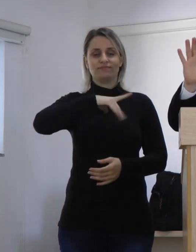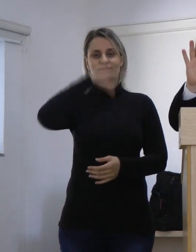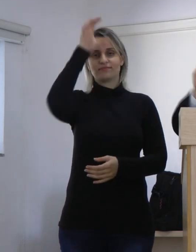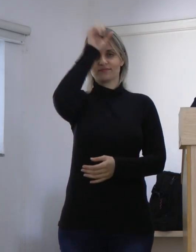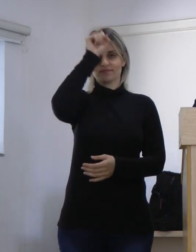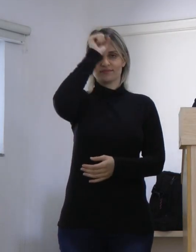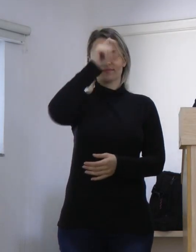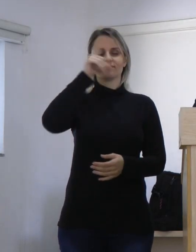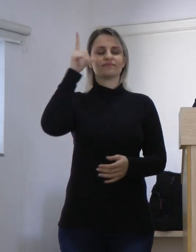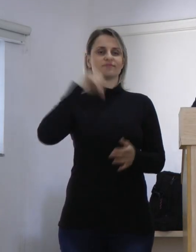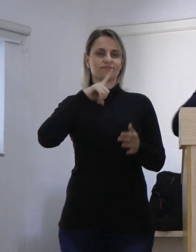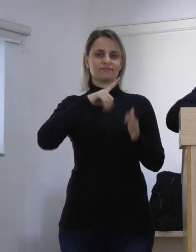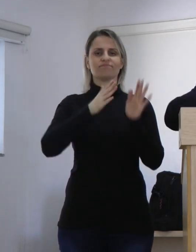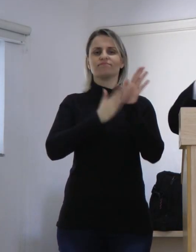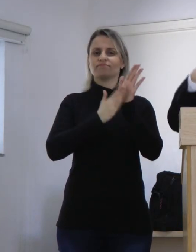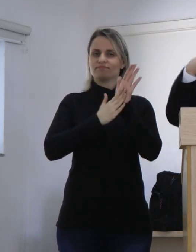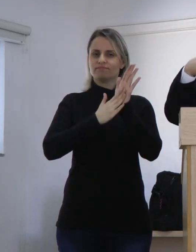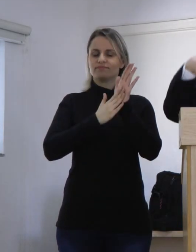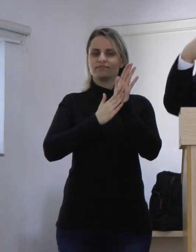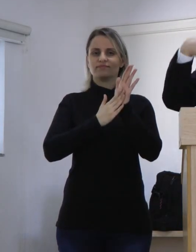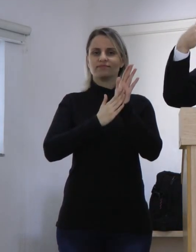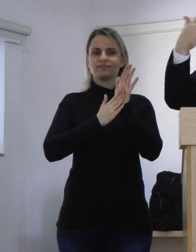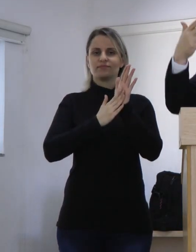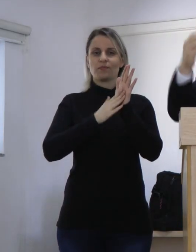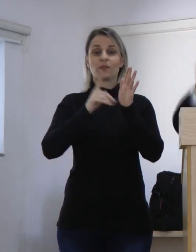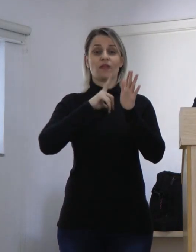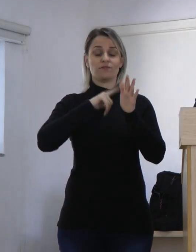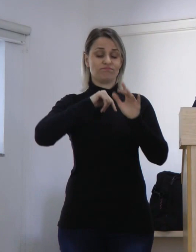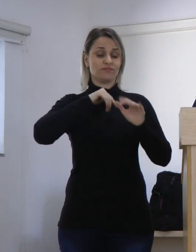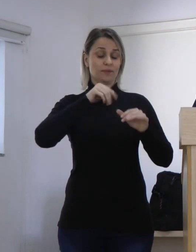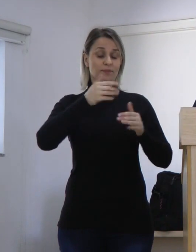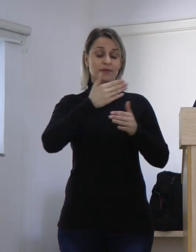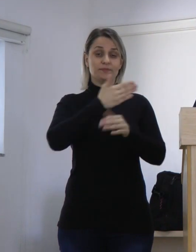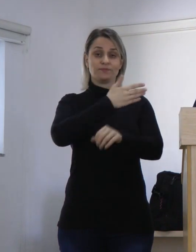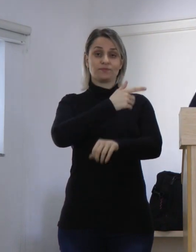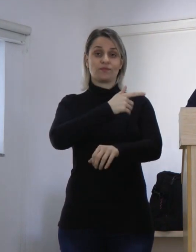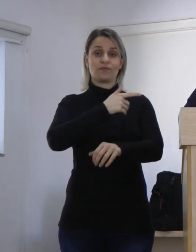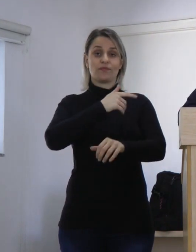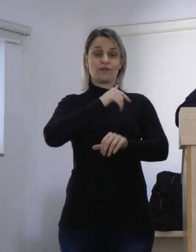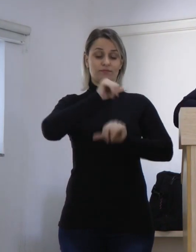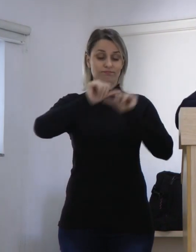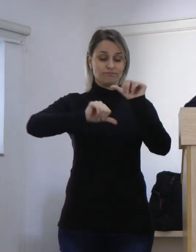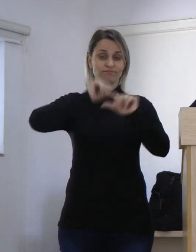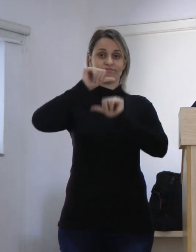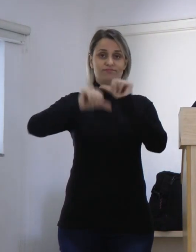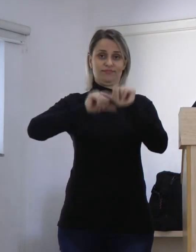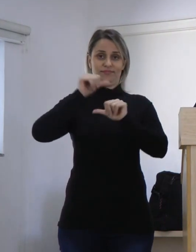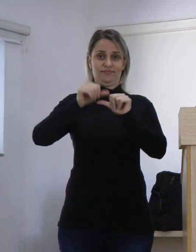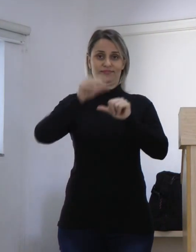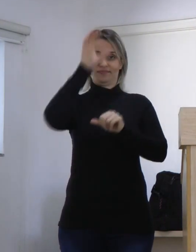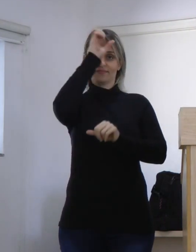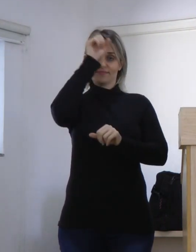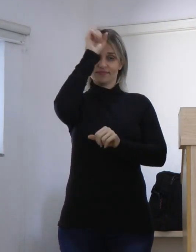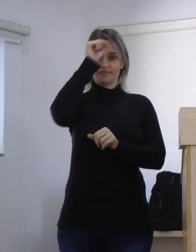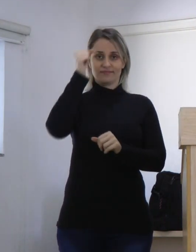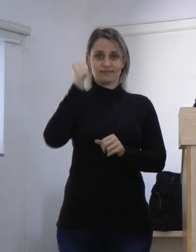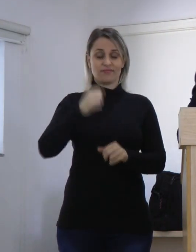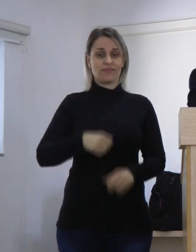tem um propósito, que tem uma reeducação. Então a gente sofre com gosto, não